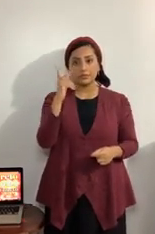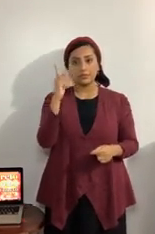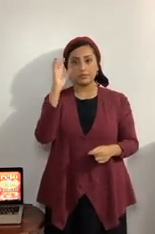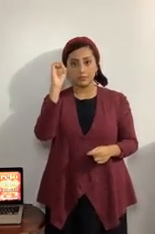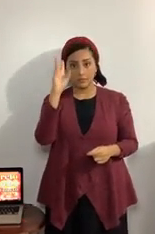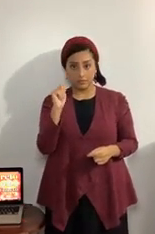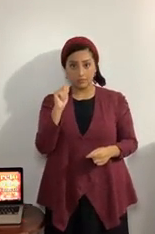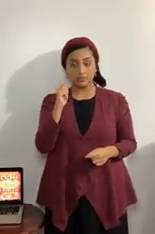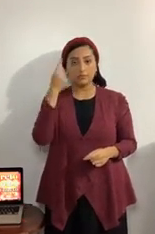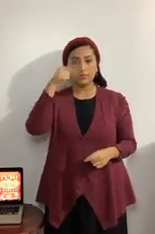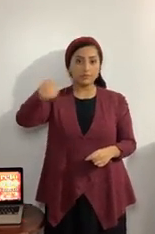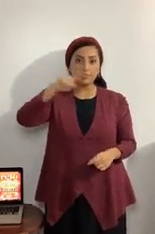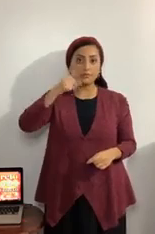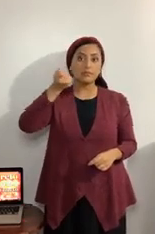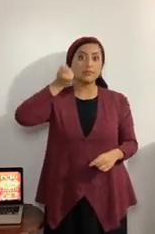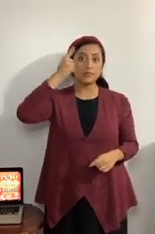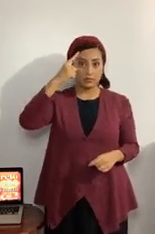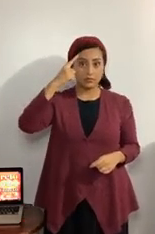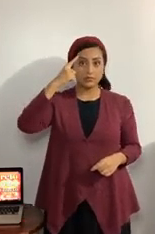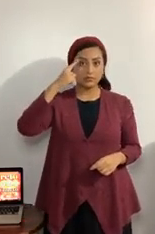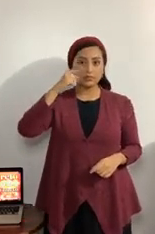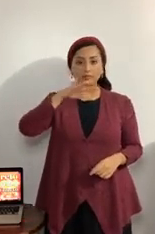que se entienda, a mediados de septiembre.